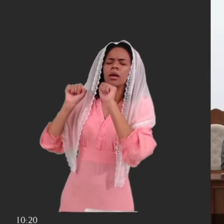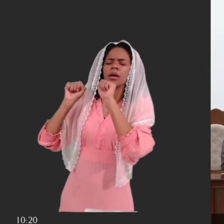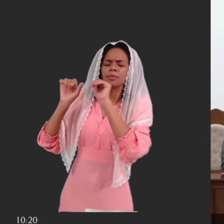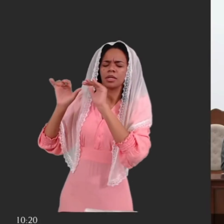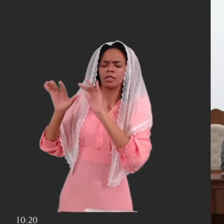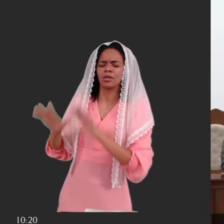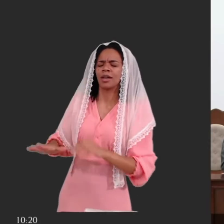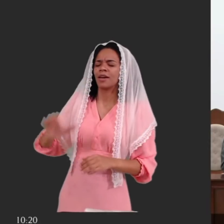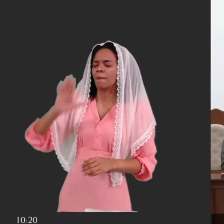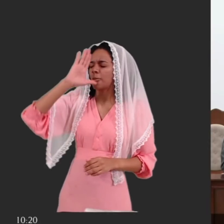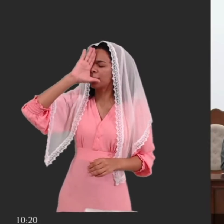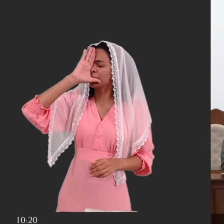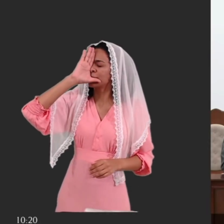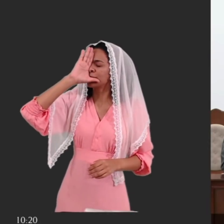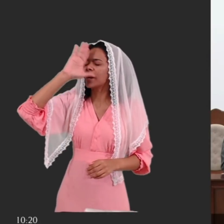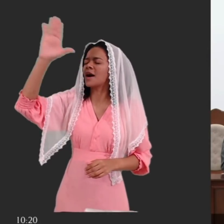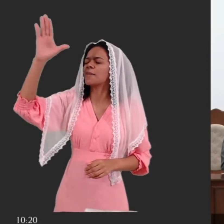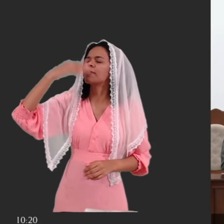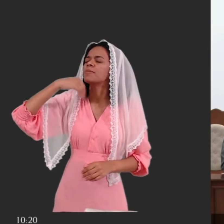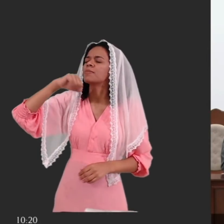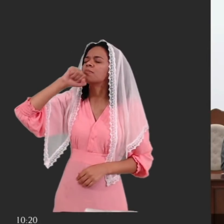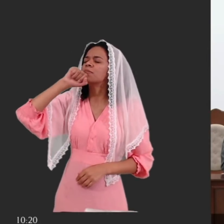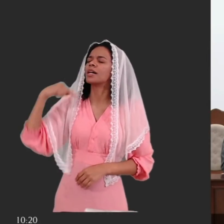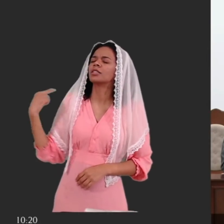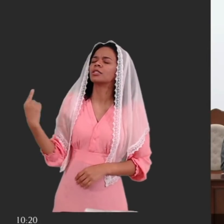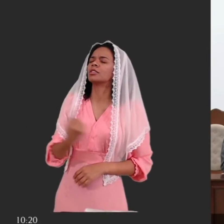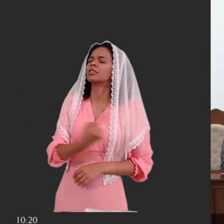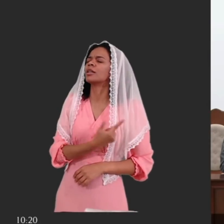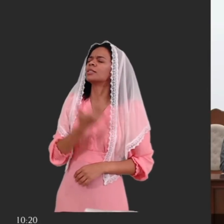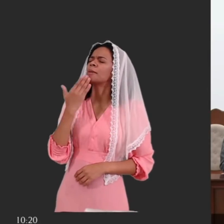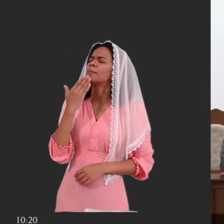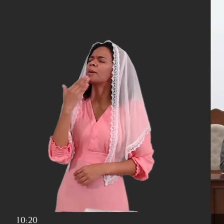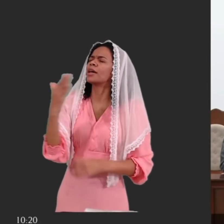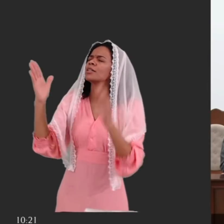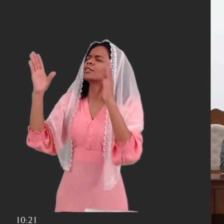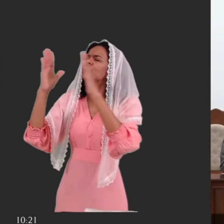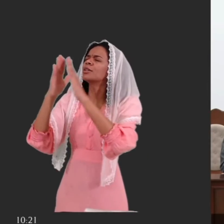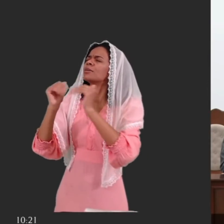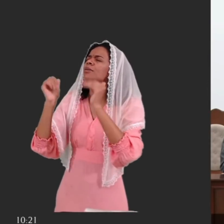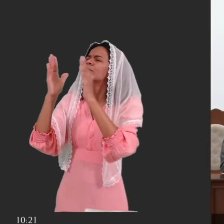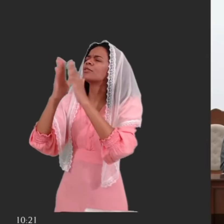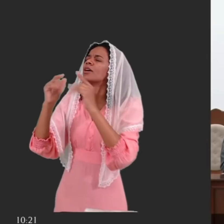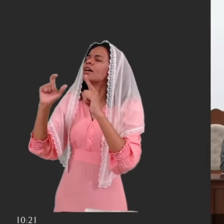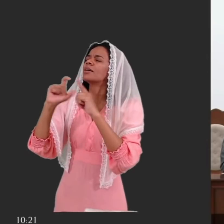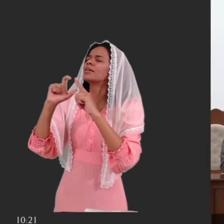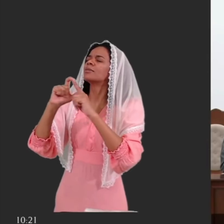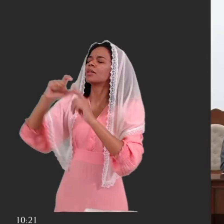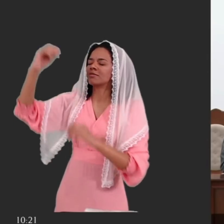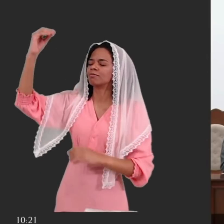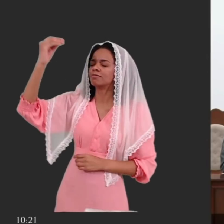E acima de tudo, ó Pai, nós te pedimos, manda para nós o conselho da